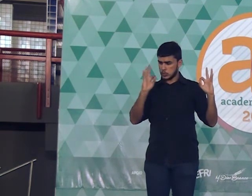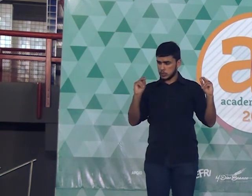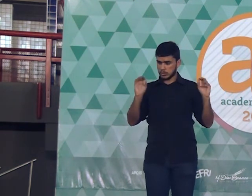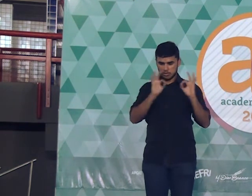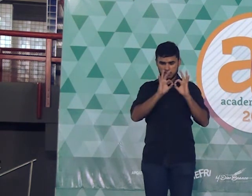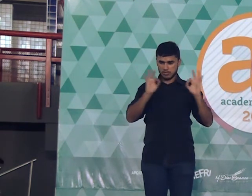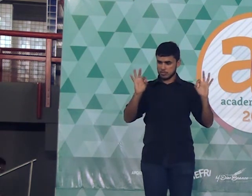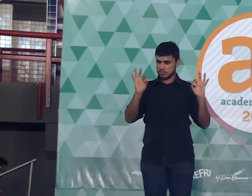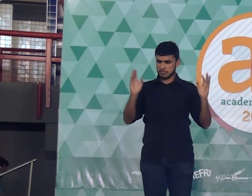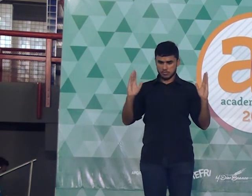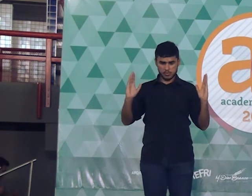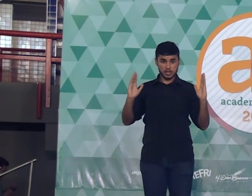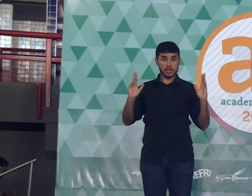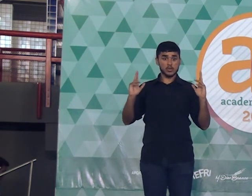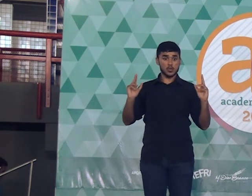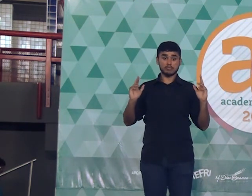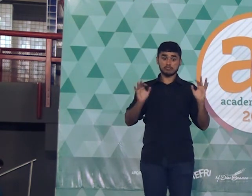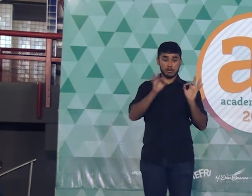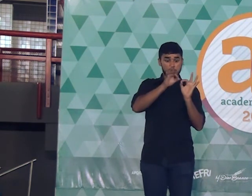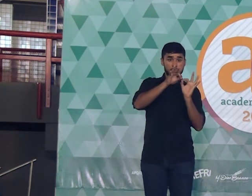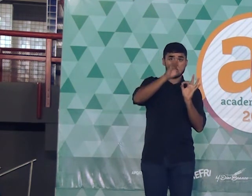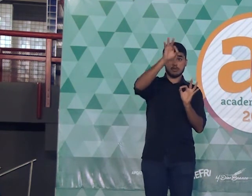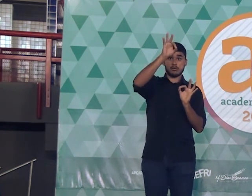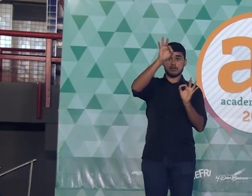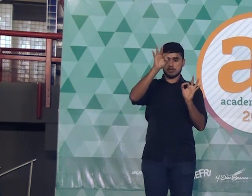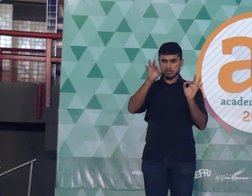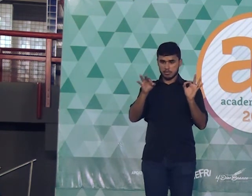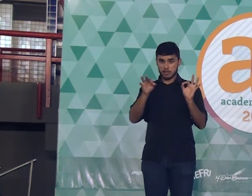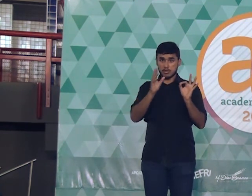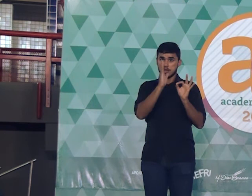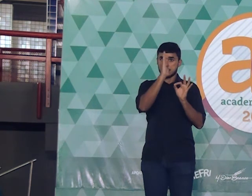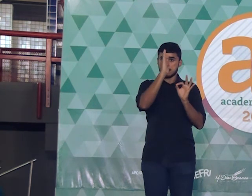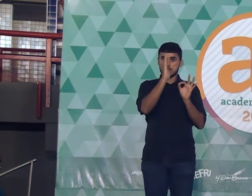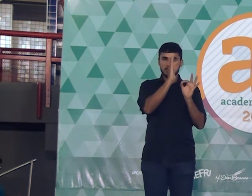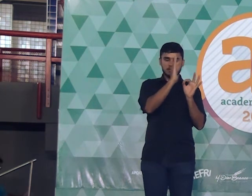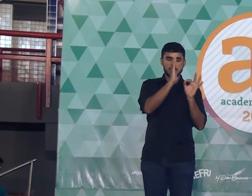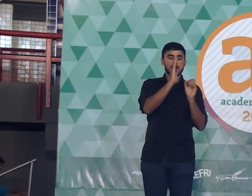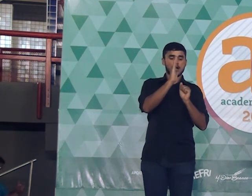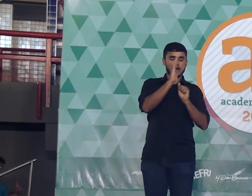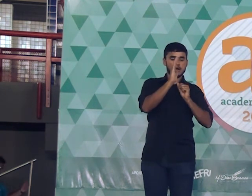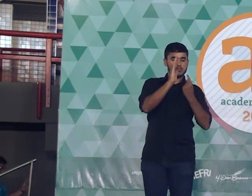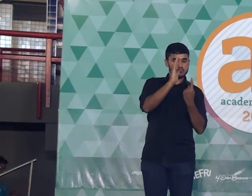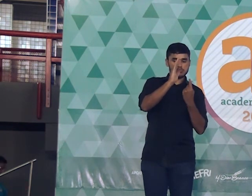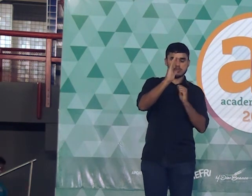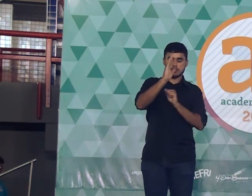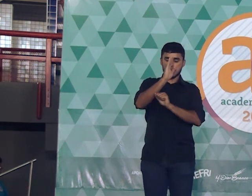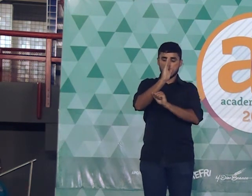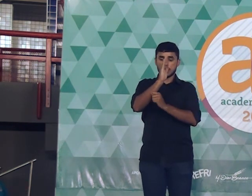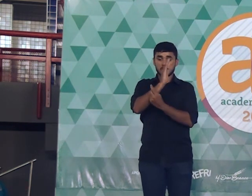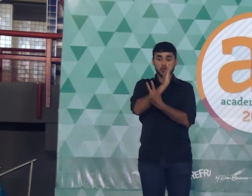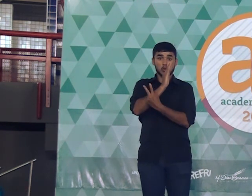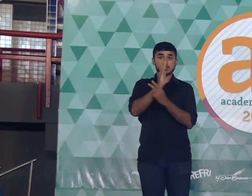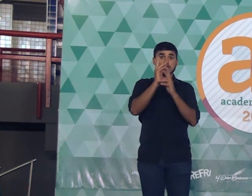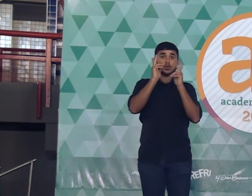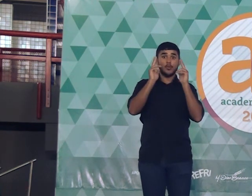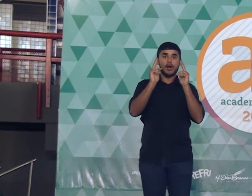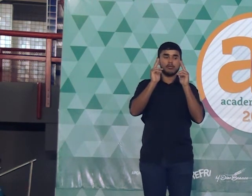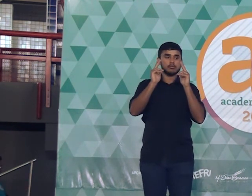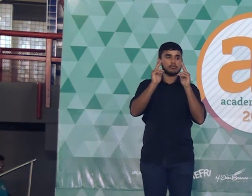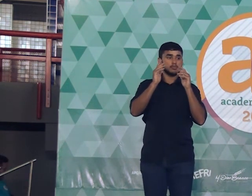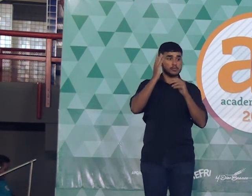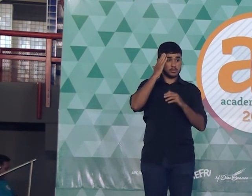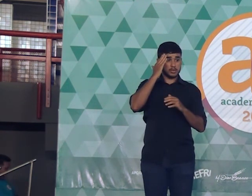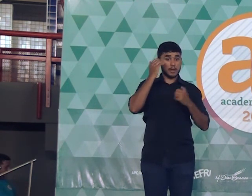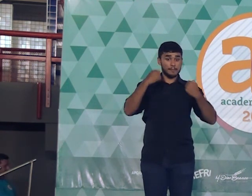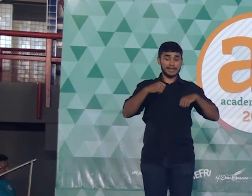de pintou uma questão de velocidade pelo tempo, você imediatamente já querer fazer logo a área de tudo. Isso pode